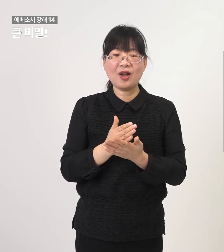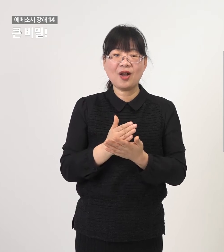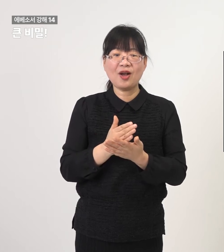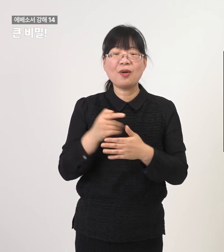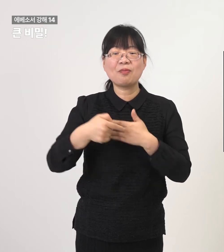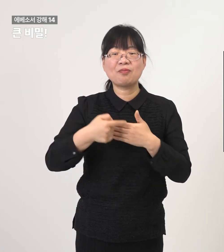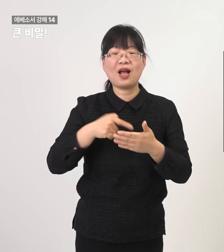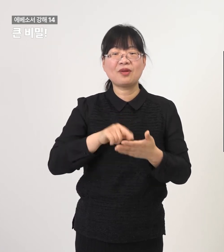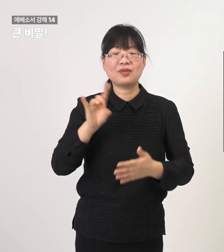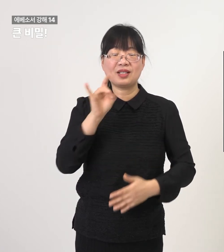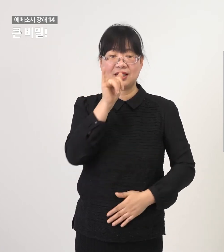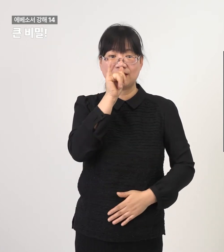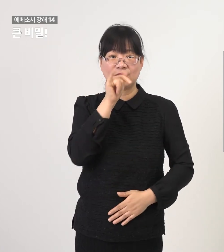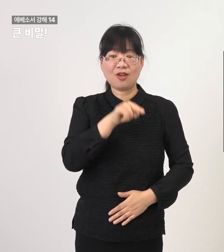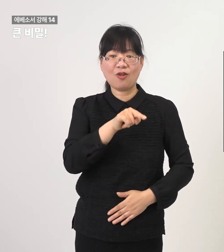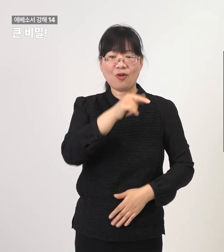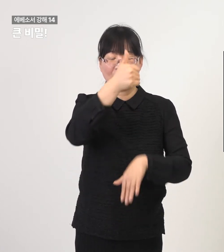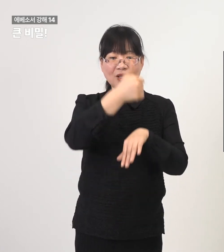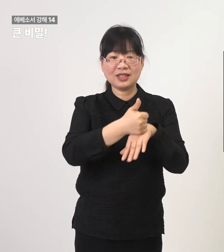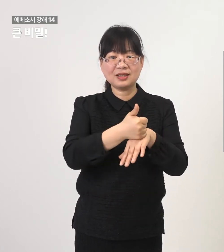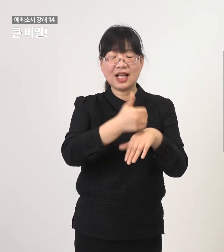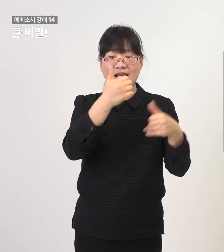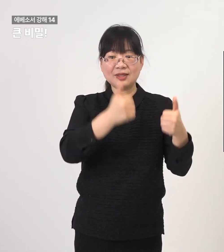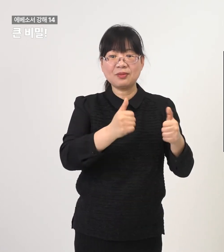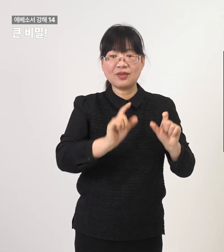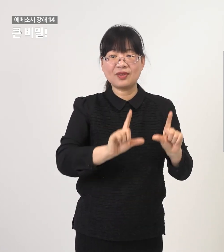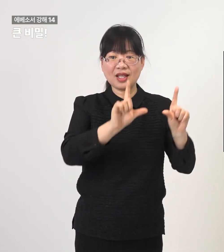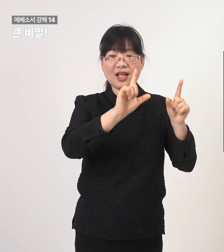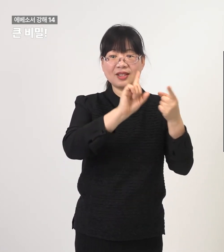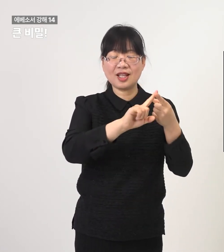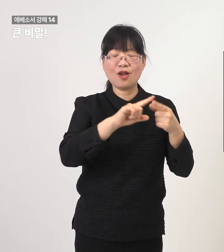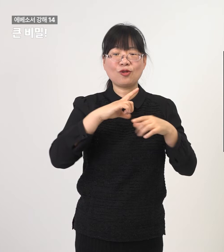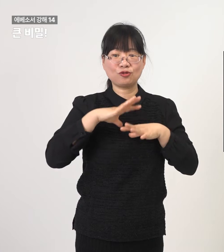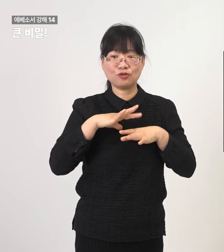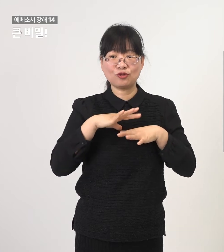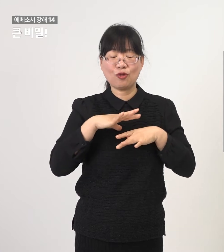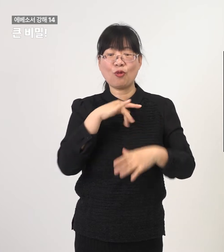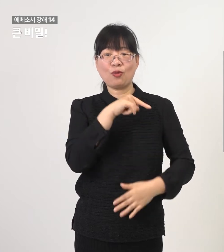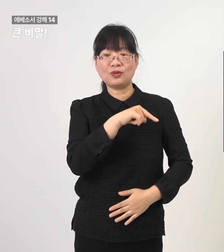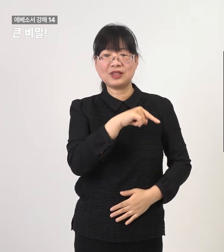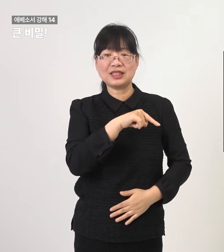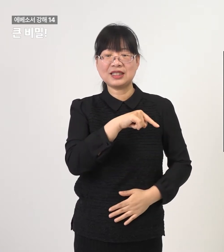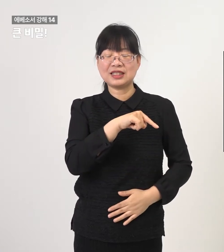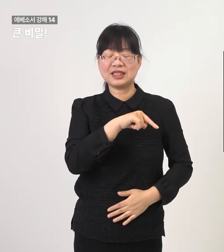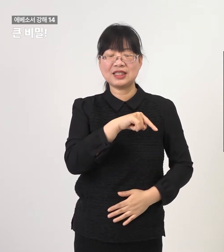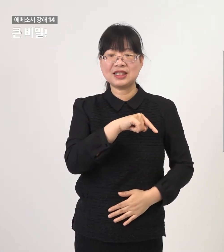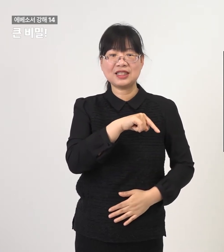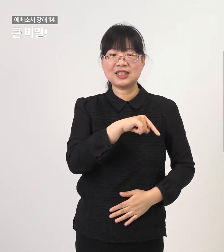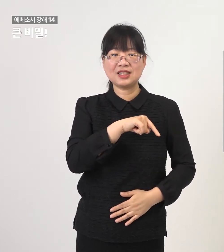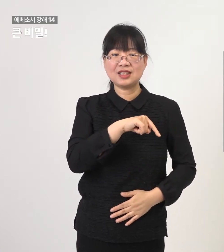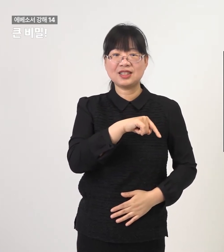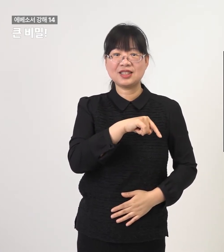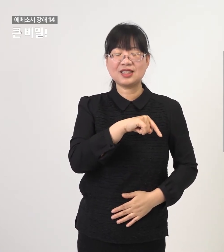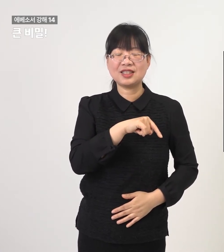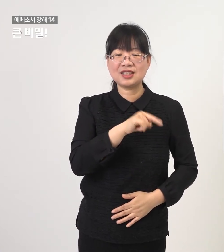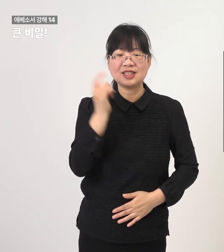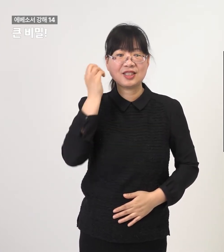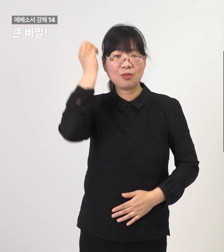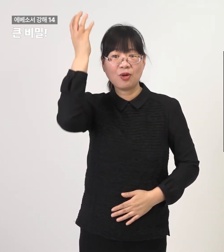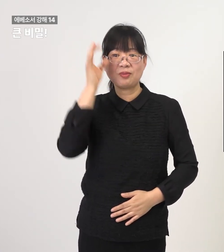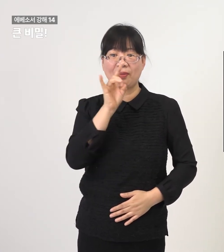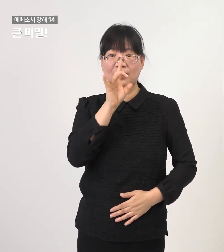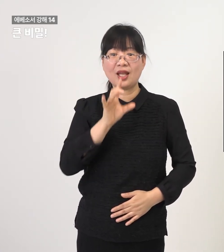있는데, 그 마지막 심판날에 대한 두려움을 잃어버려서는 안 돼요. 근데